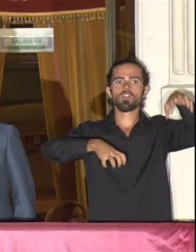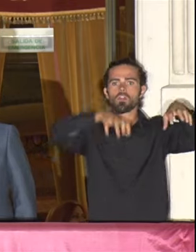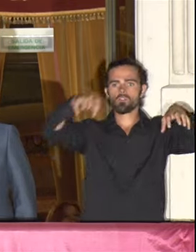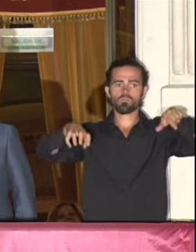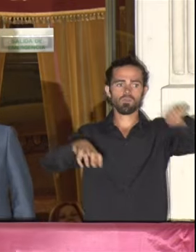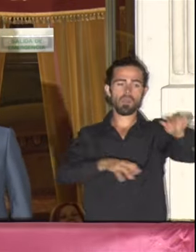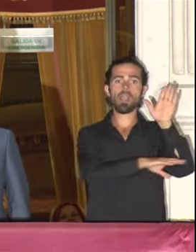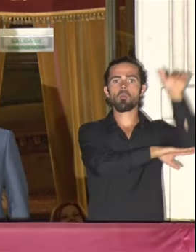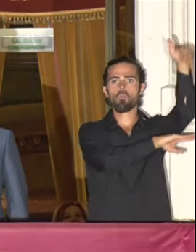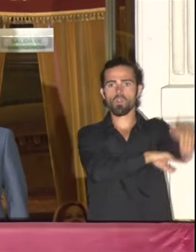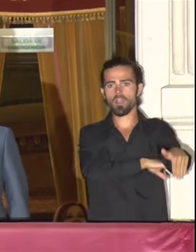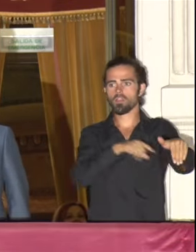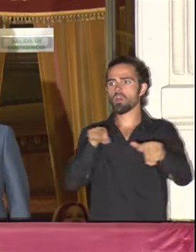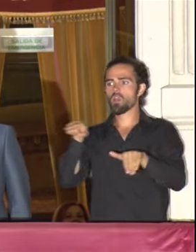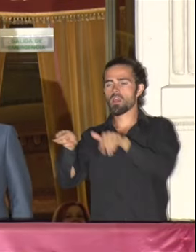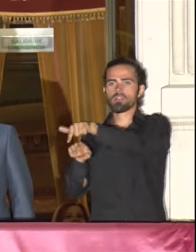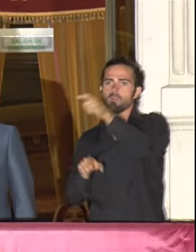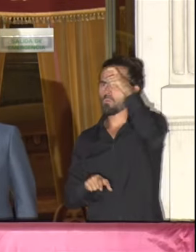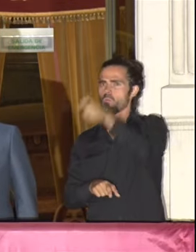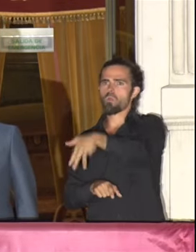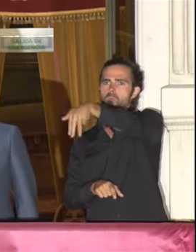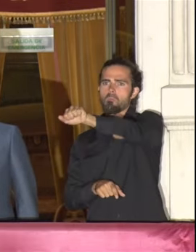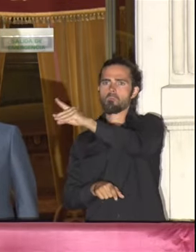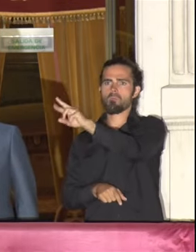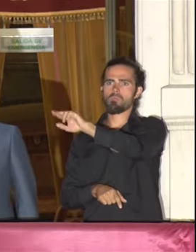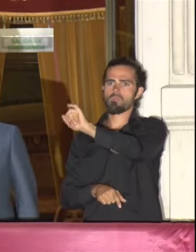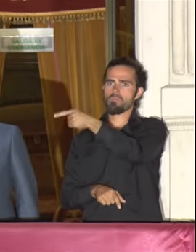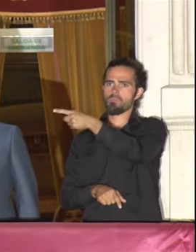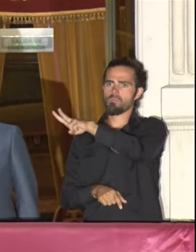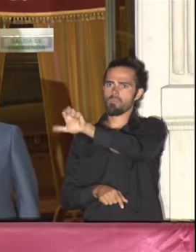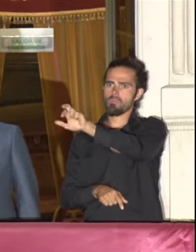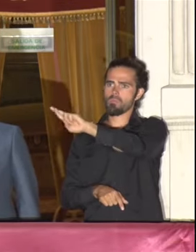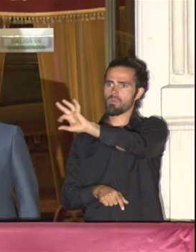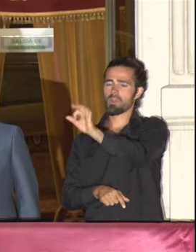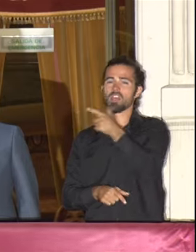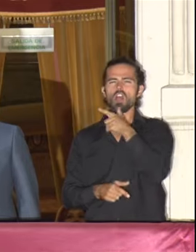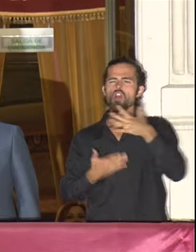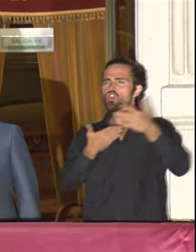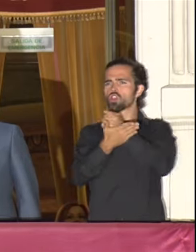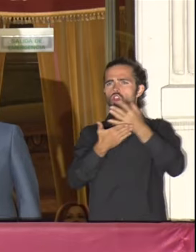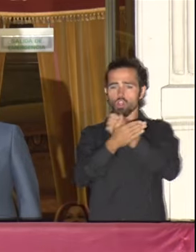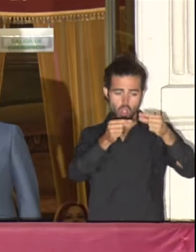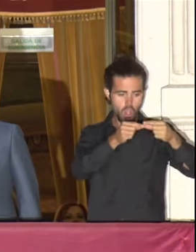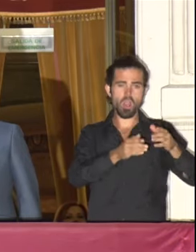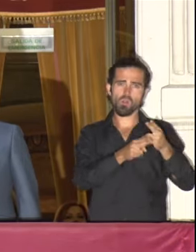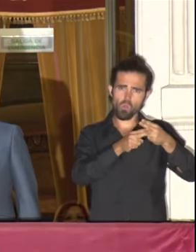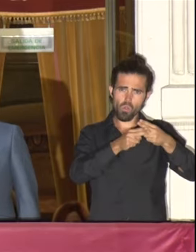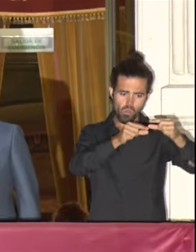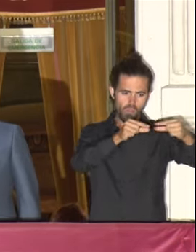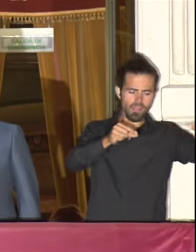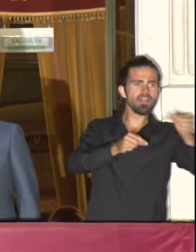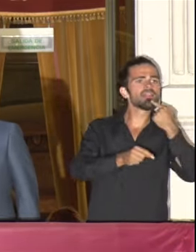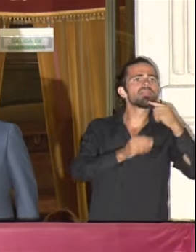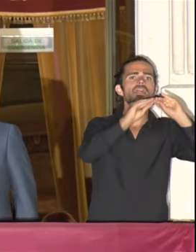polígono Campoyano, otra en Madrigueras, y todas dicen, todos los cuchillos llevan marcados en la hoja y lo ponemos con orgullo,